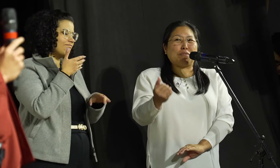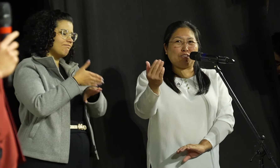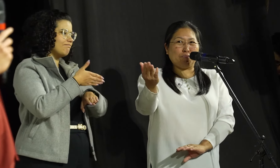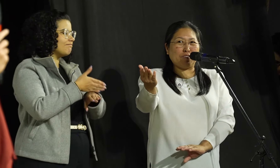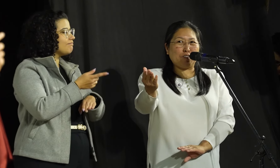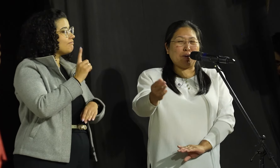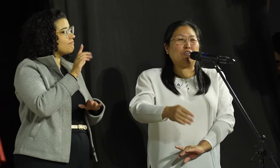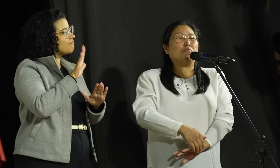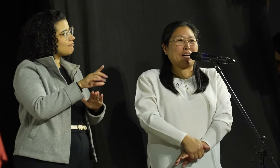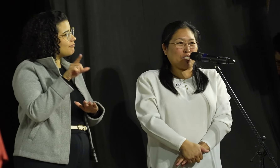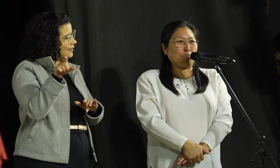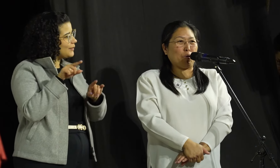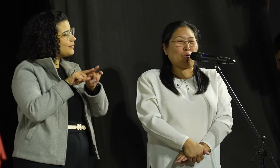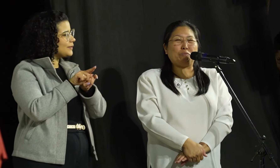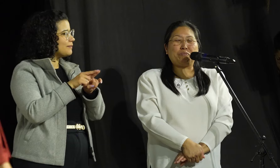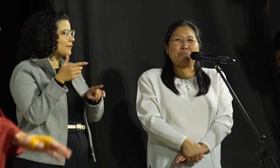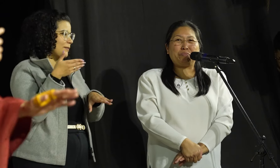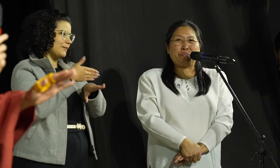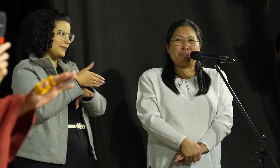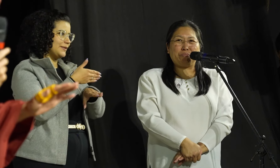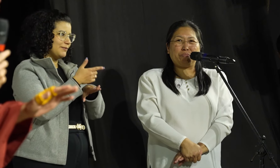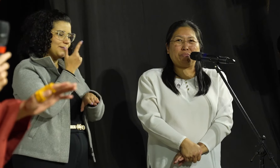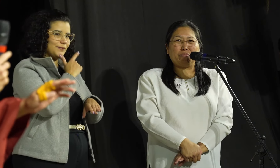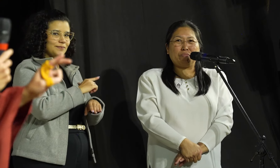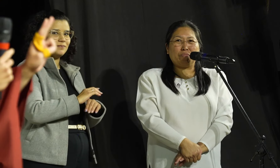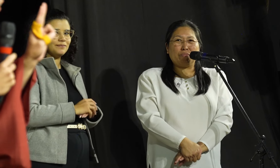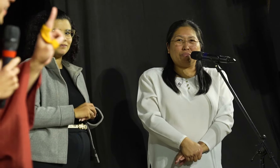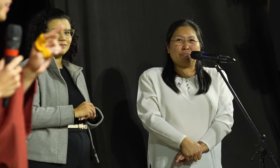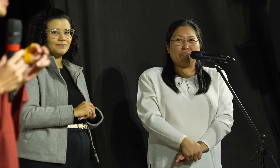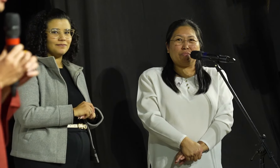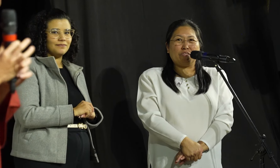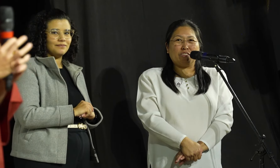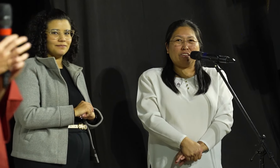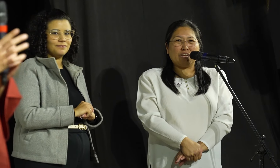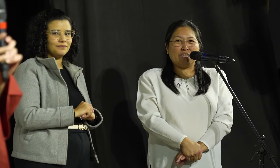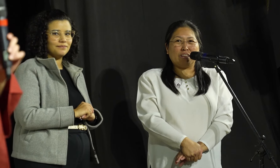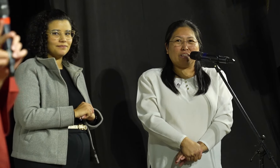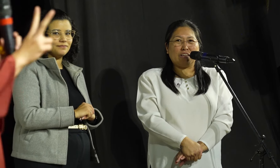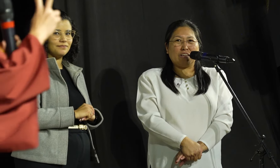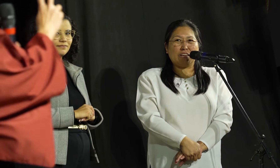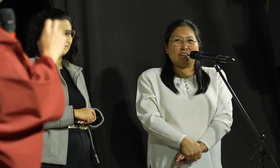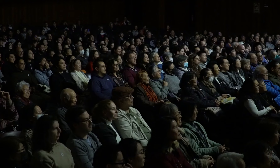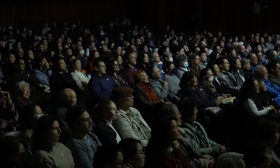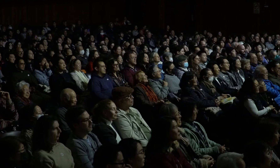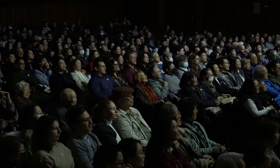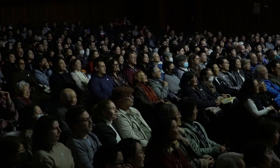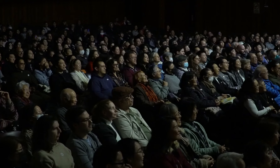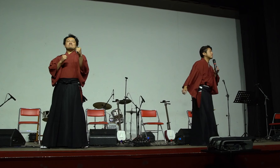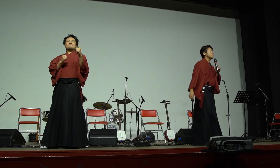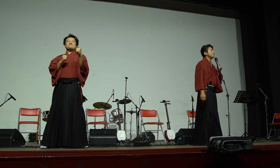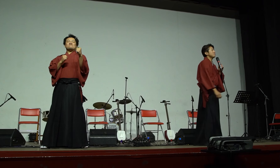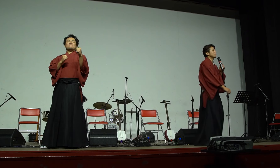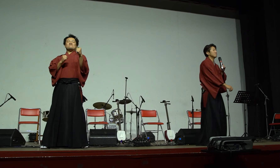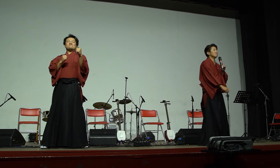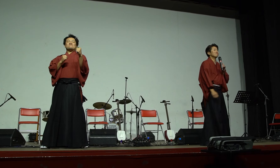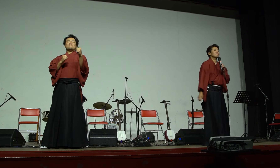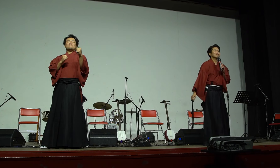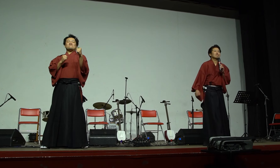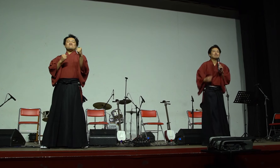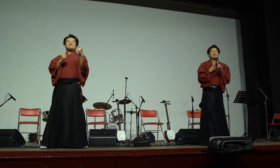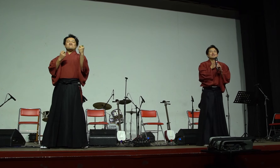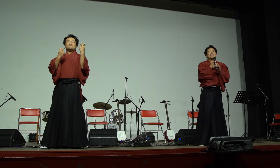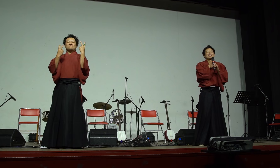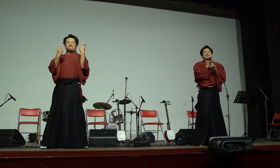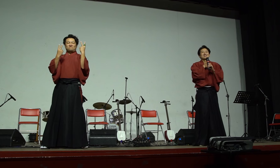participar, mas o meu irmão participou. 残念ながら2年連続銀三郎2位でした。 De novo, ele